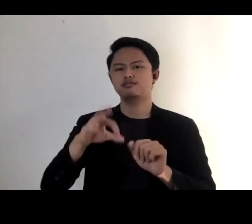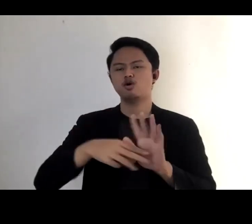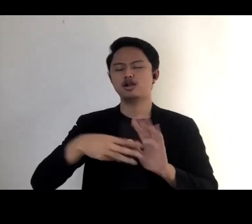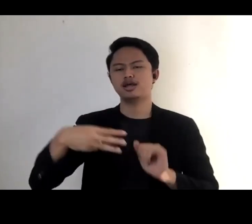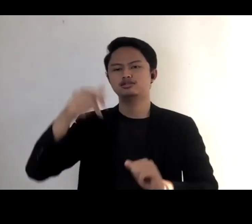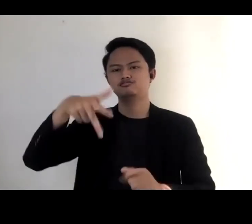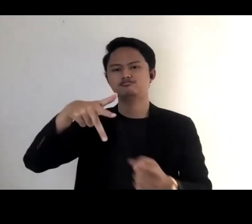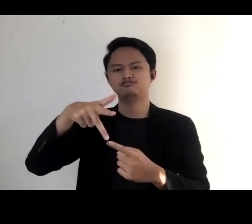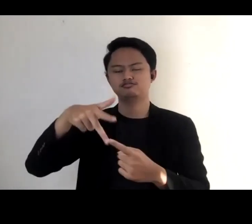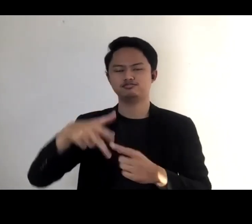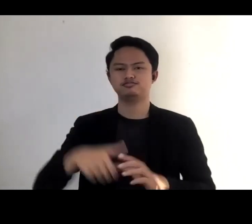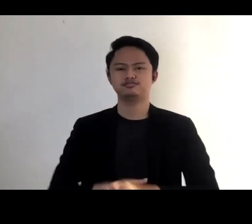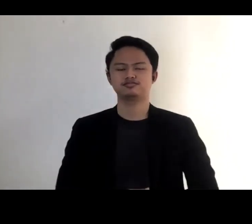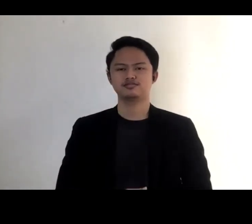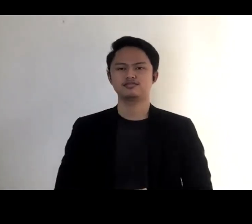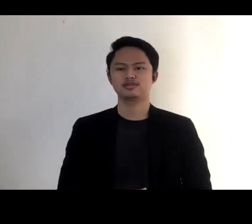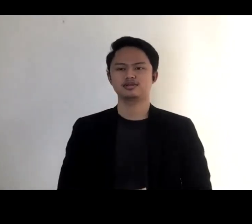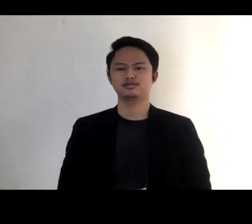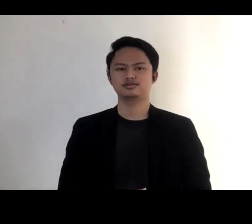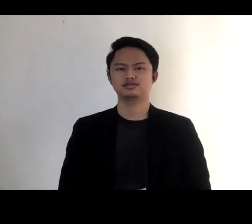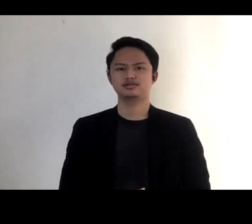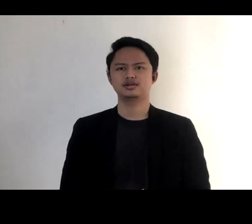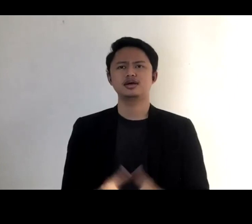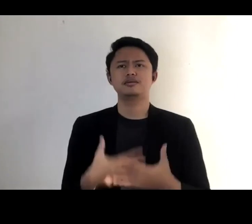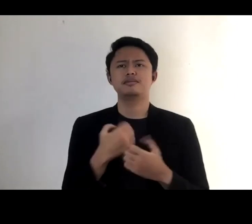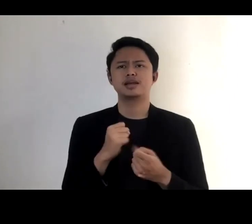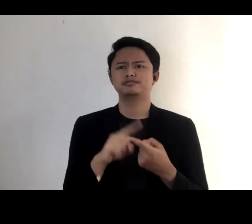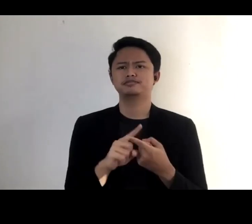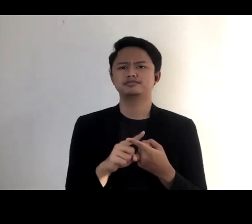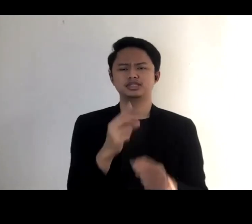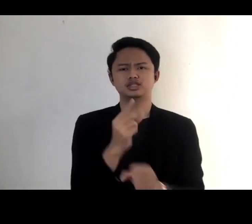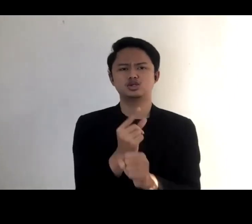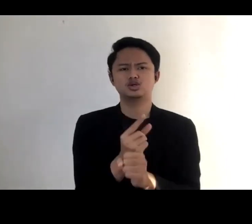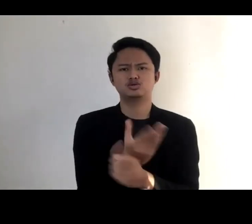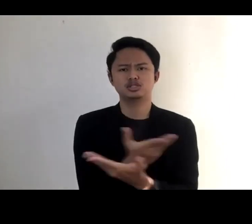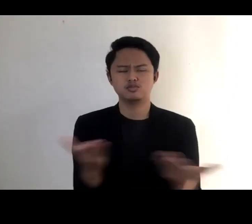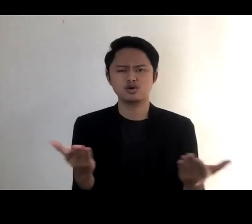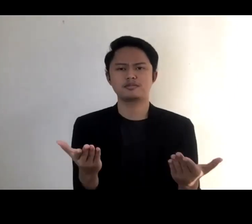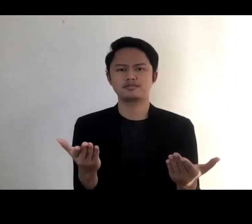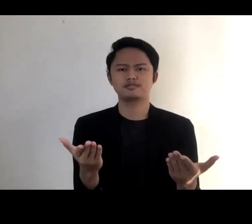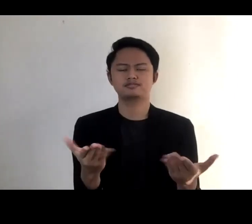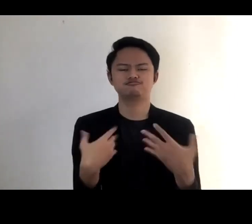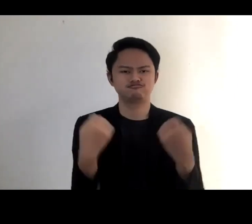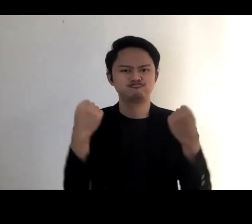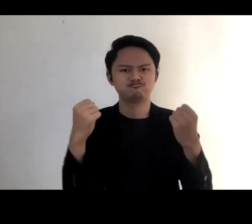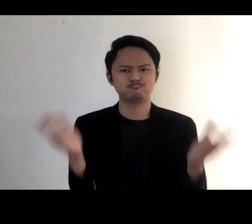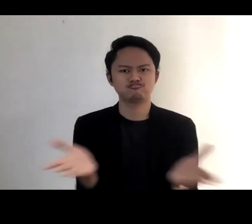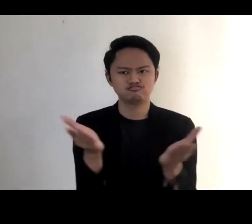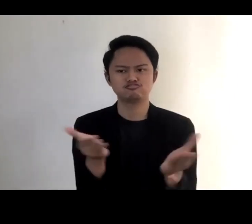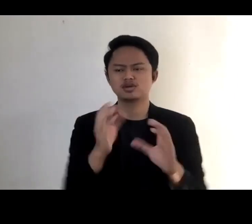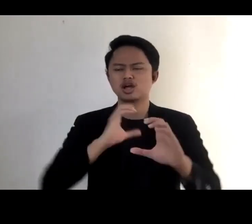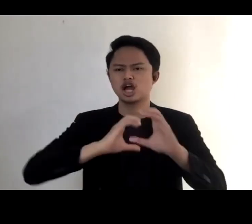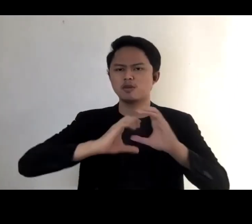Semoga lebih bisa menguatkan kembali kawan-kawan guru di satuan pendidikan dan membangun komunikasi